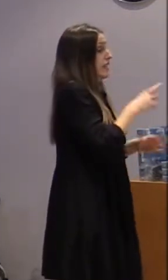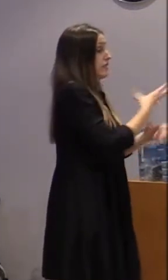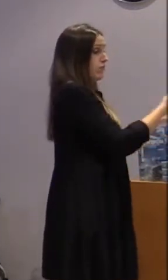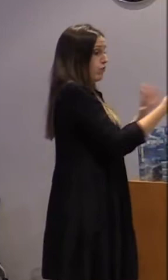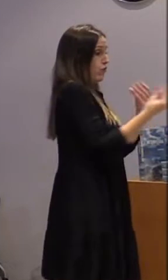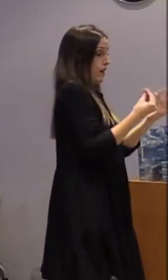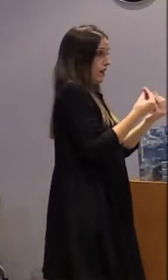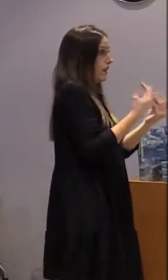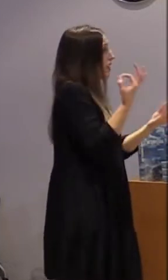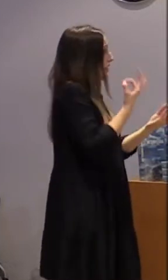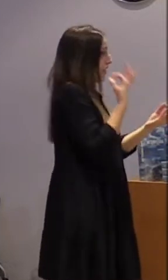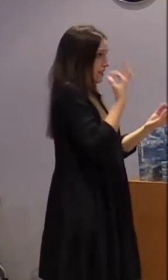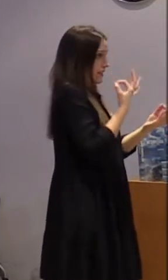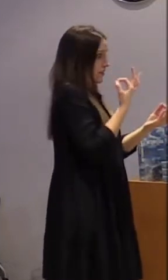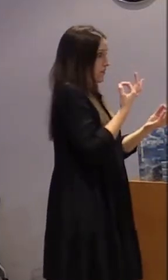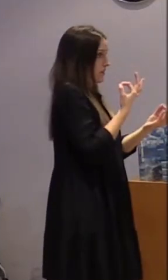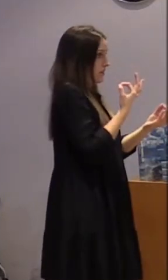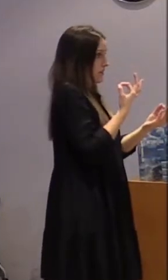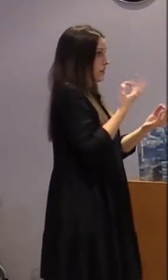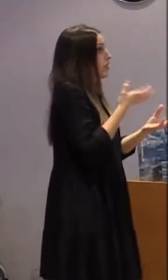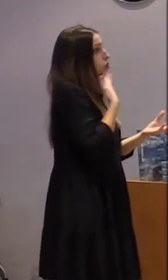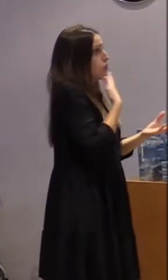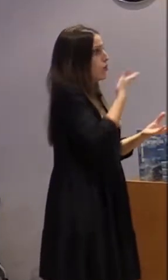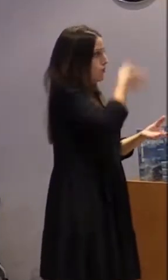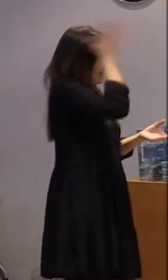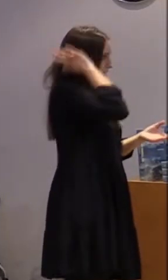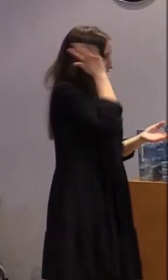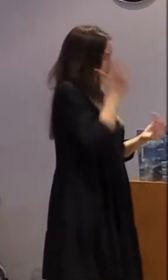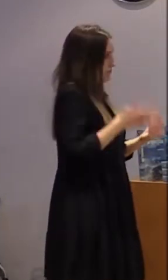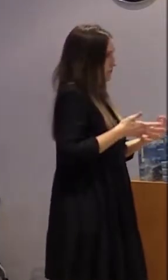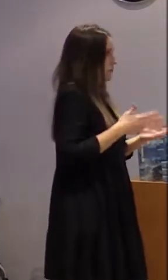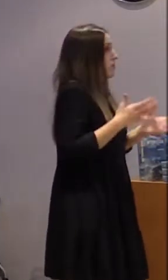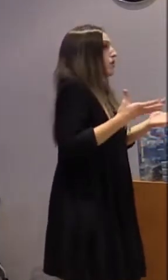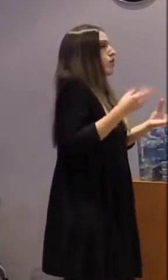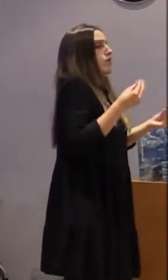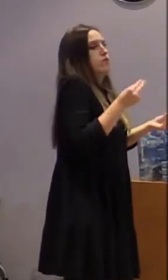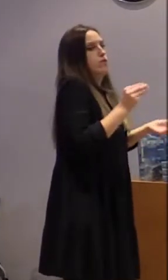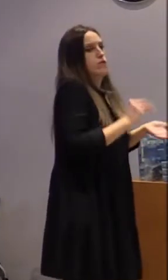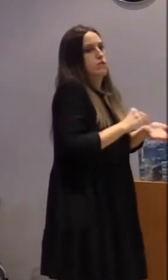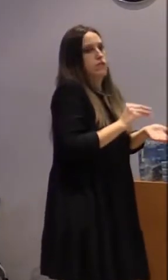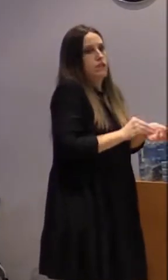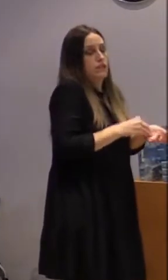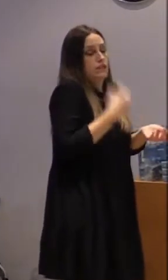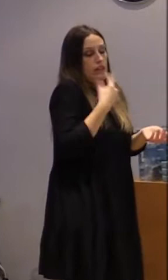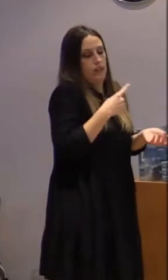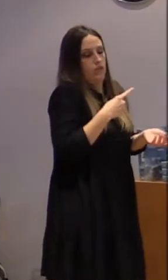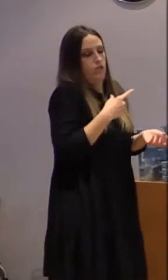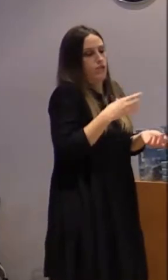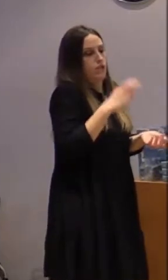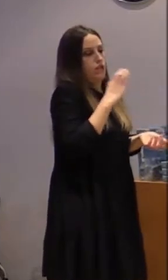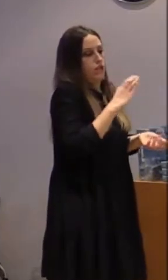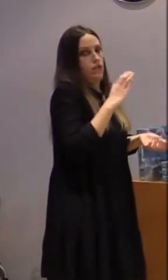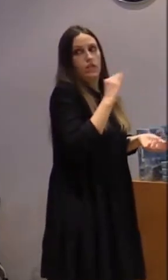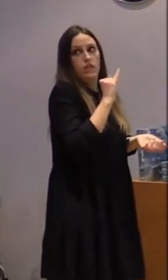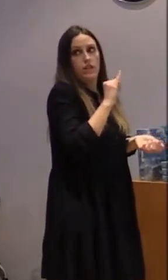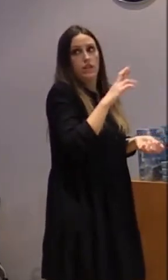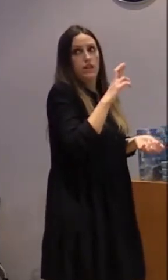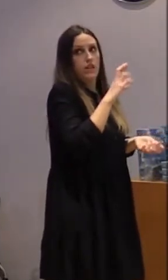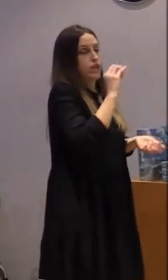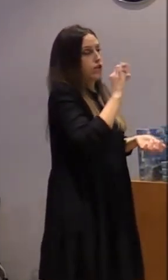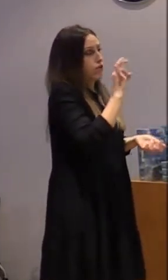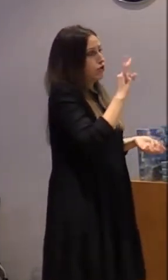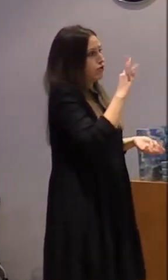hacerlo correctamente como cirrostrati. Pero muchas veces decimos los cirrostratus. Bueno, correctamente los